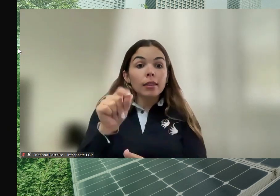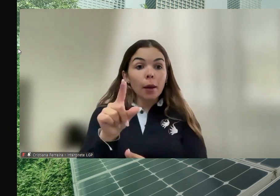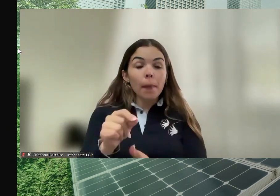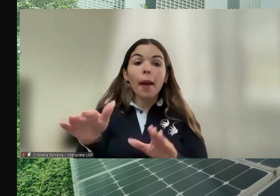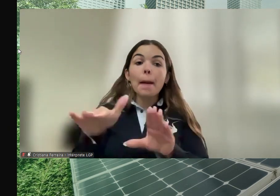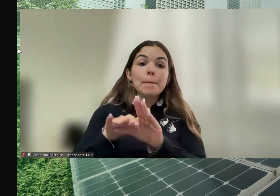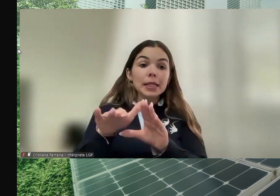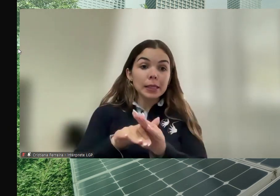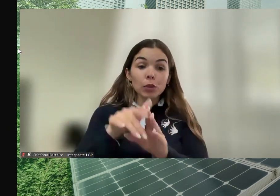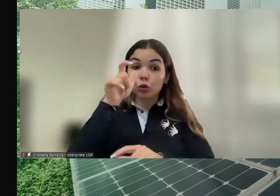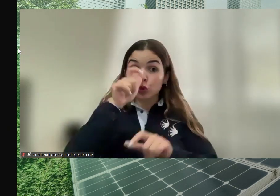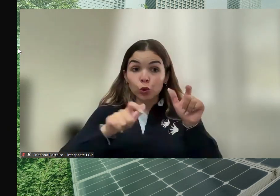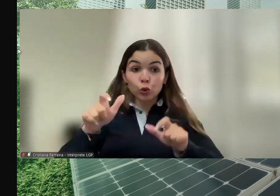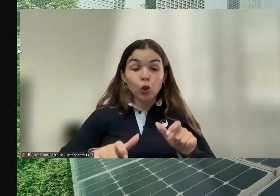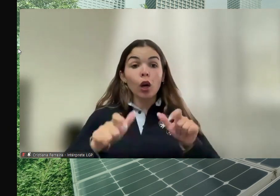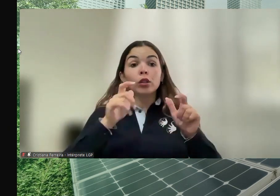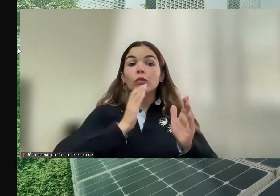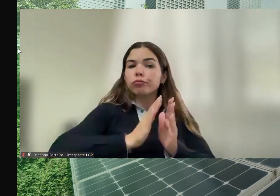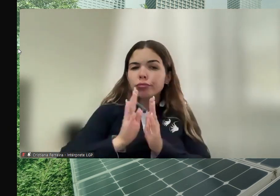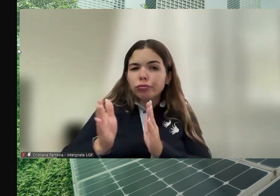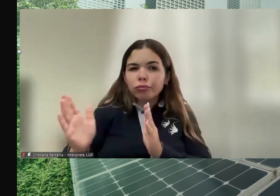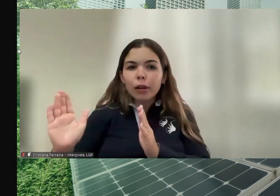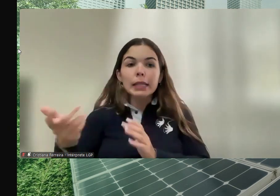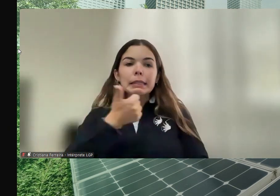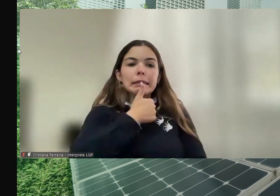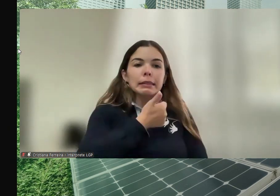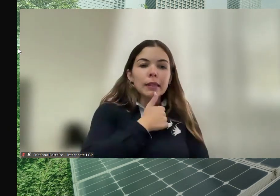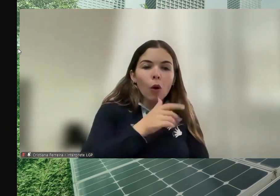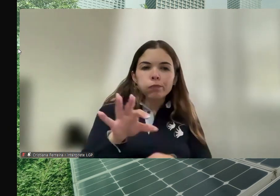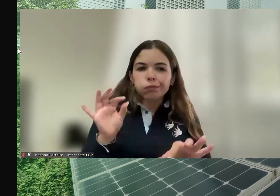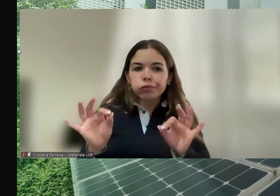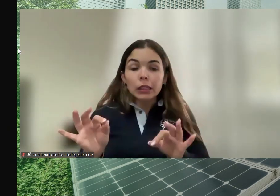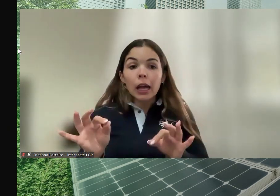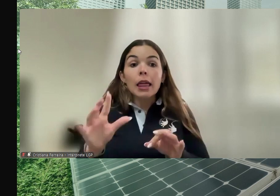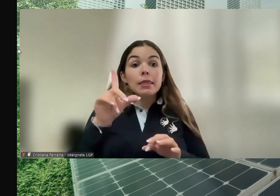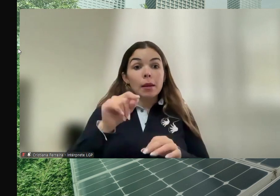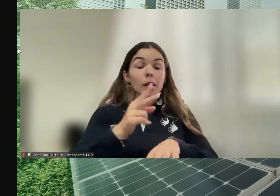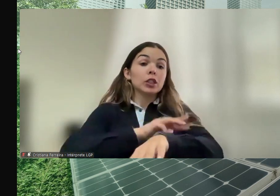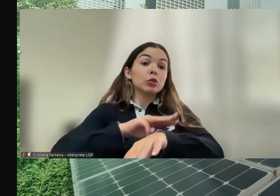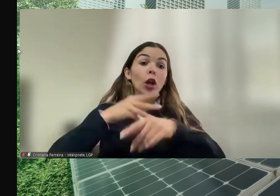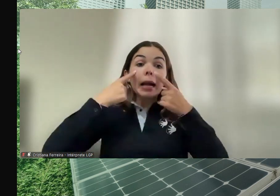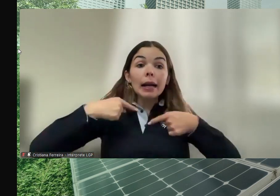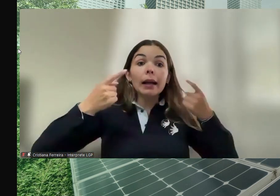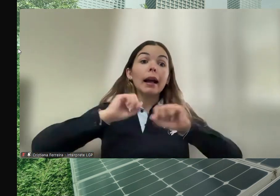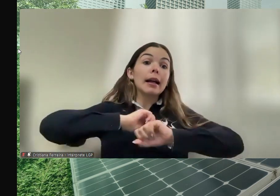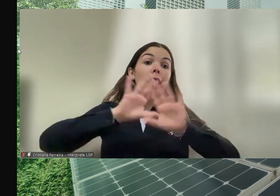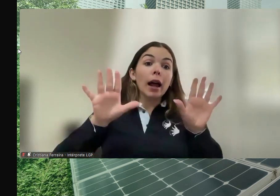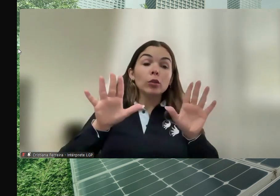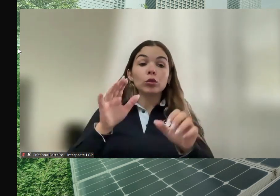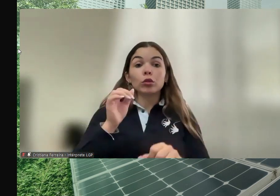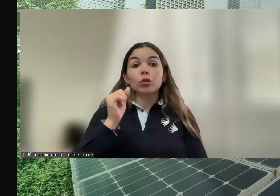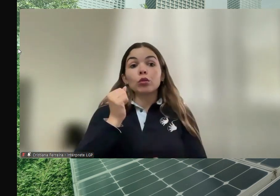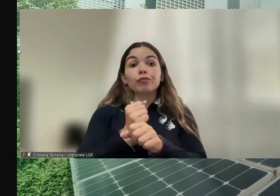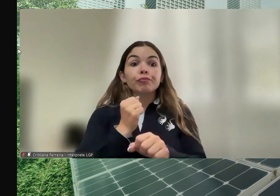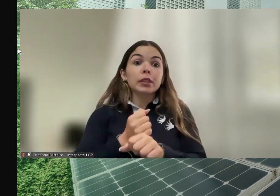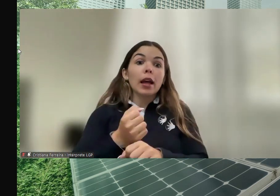participação cidadã nos processos de decisão, e a administração pública obviamente tem um papel fundamental